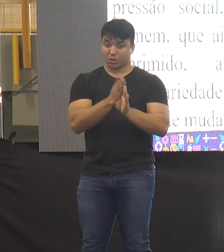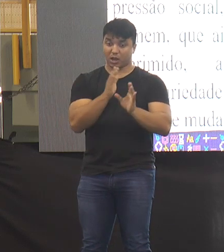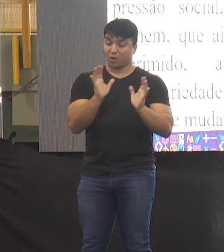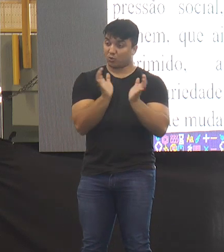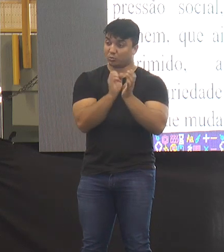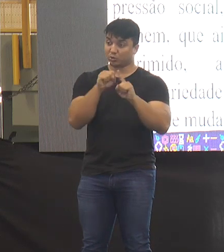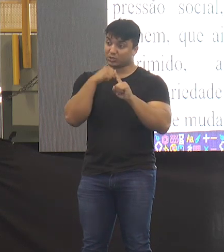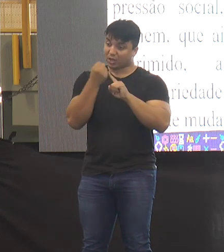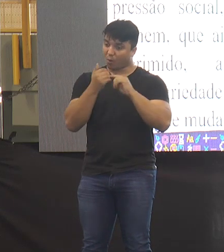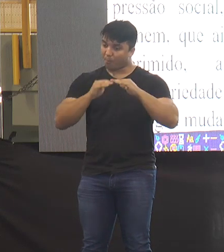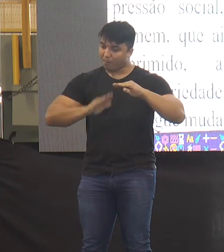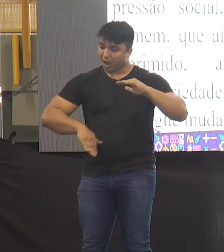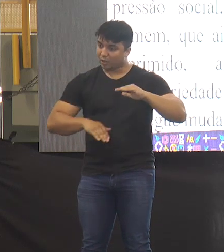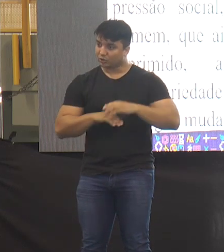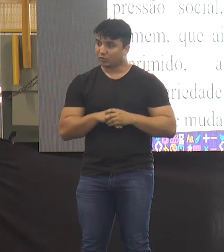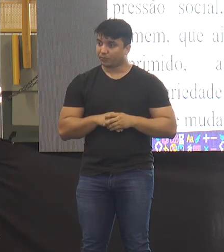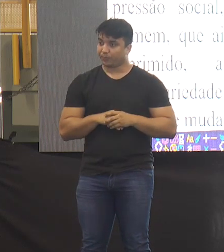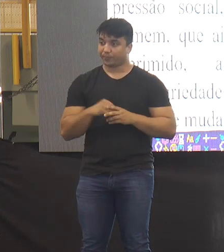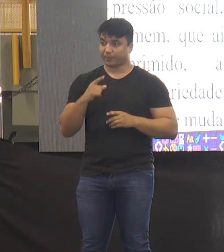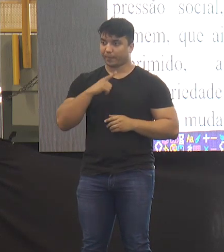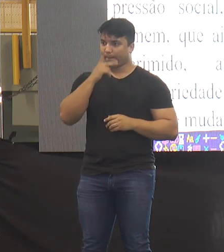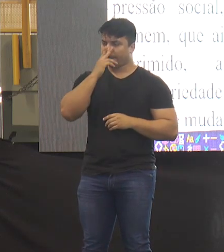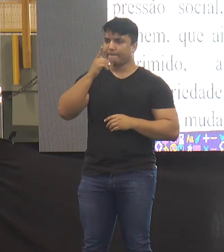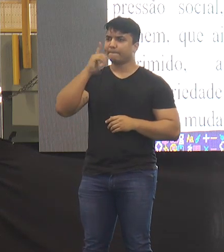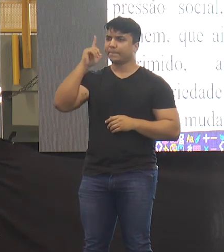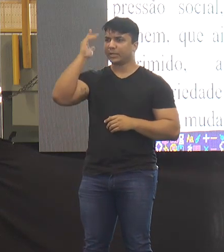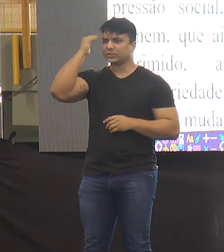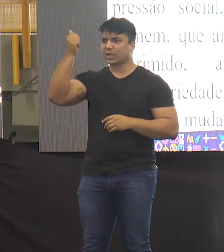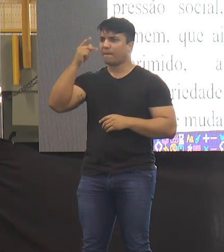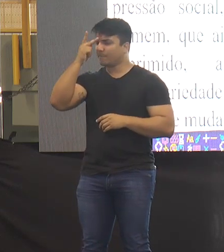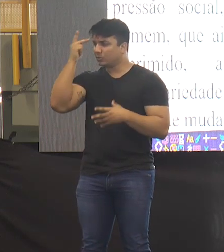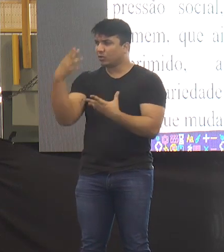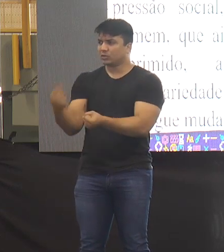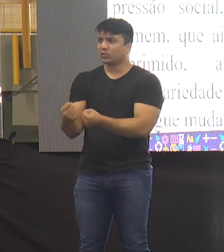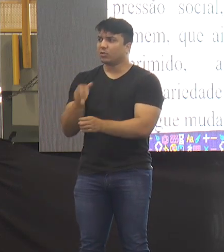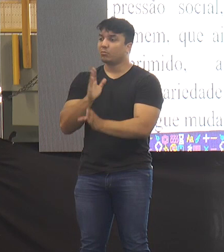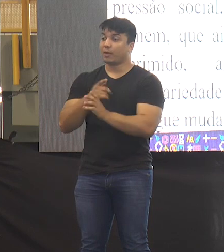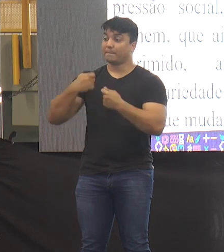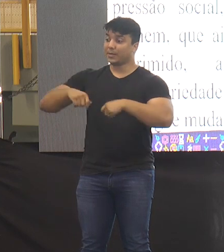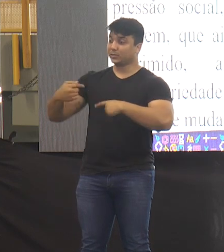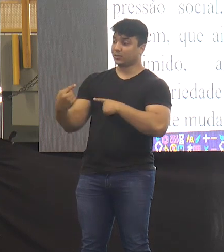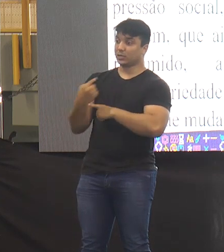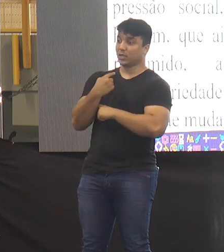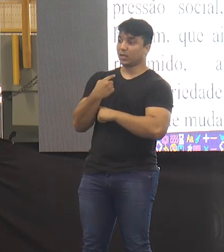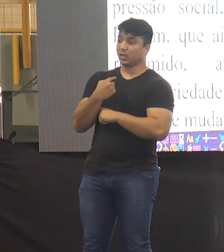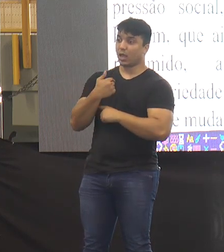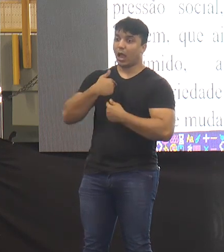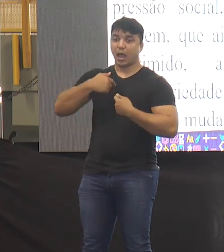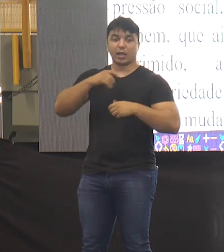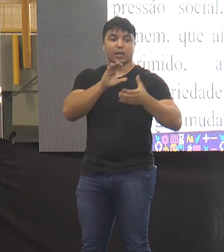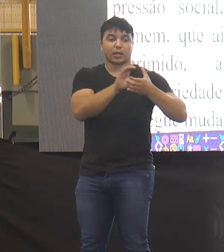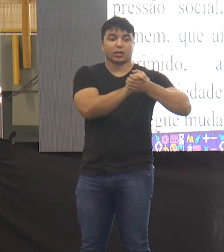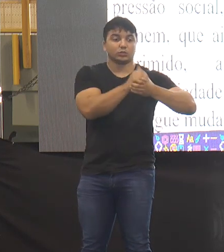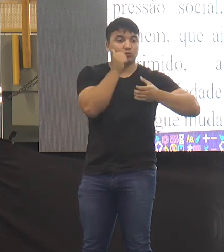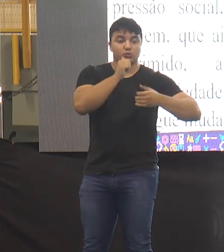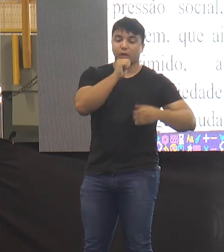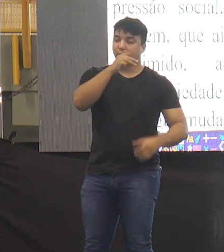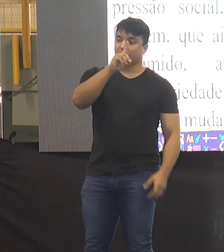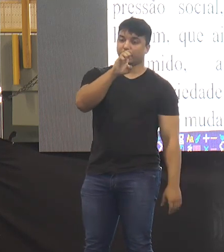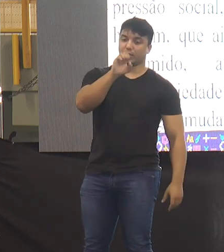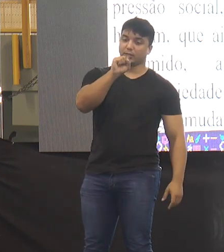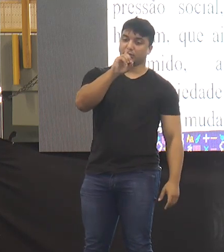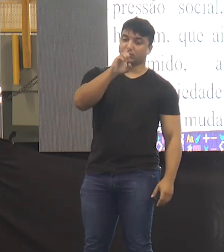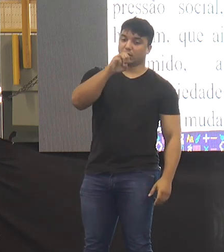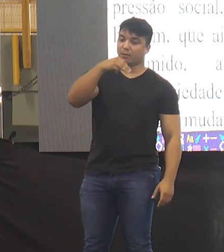social baixa. Ele sabe que as pessoas só o aturam porque precisam dele. E porque agora ele é casado com Desdémoda, que é